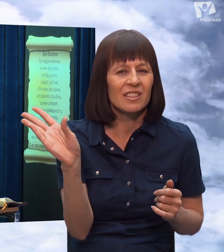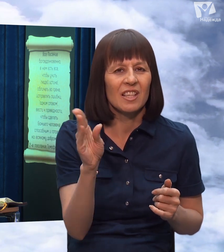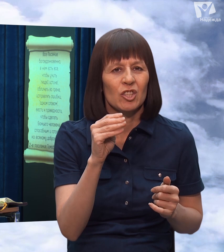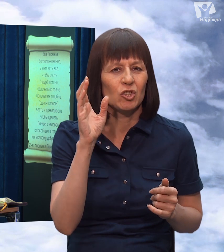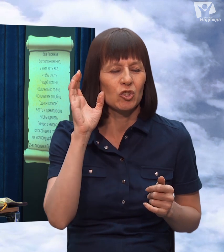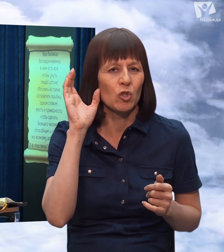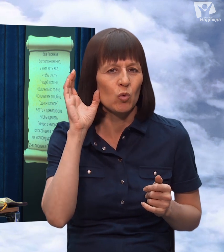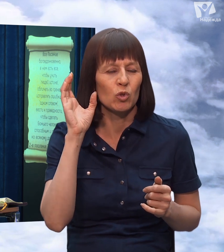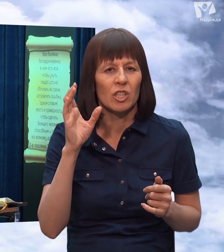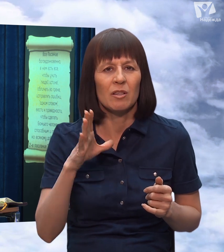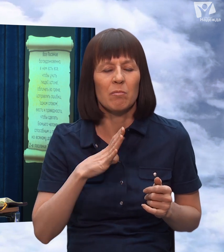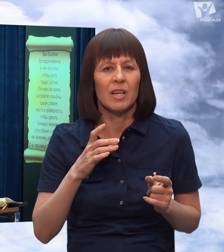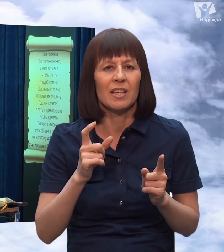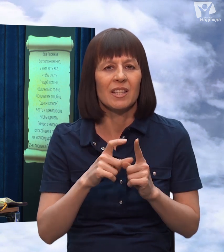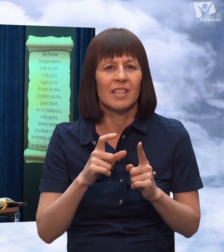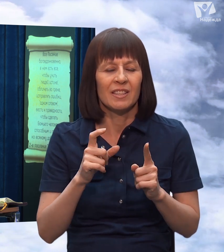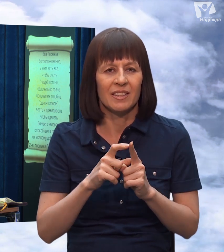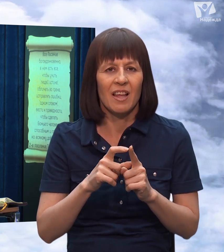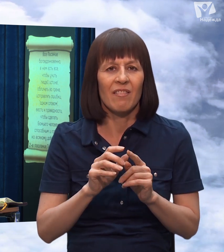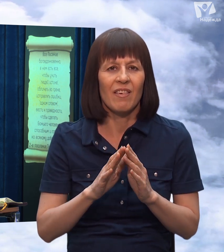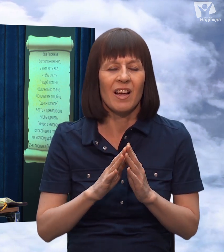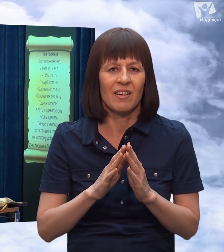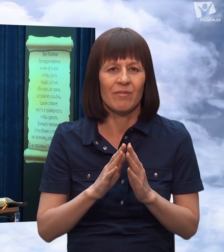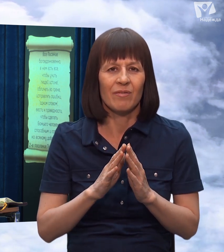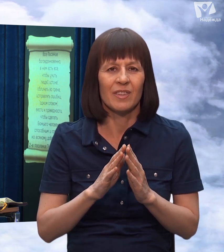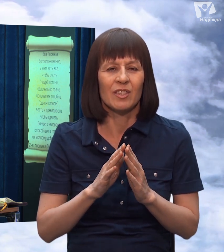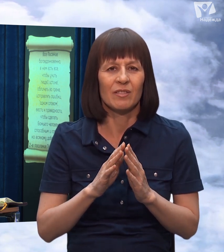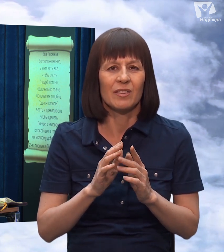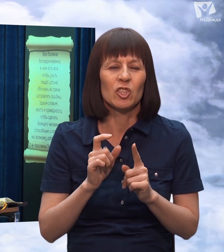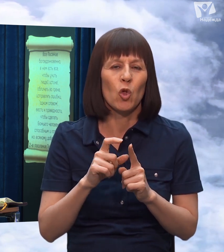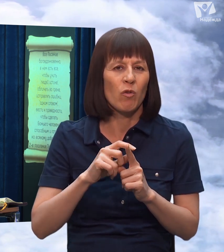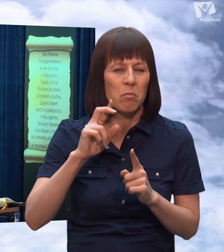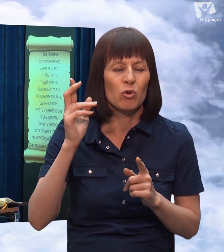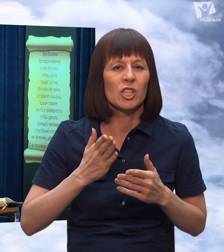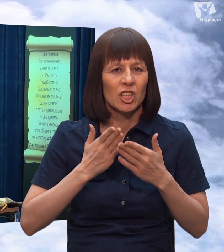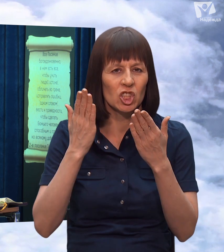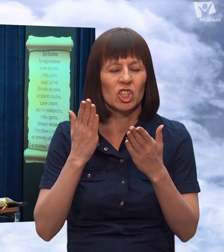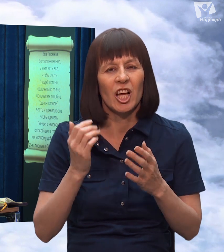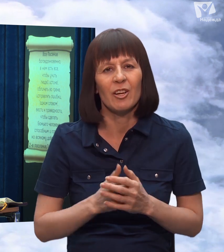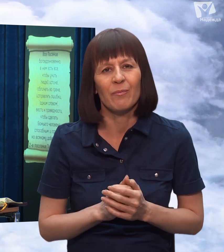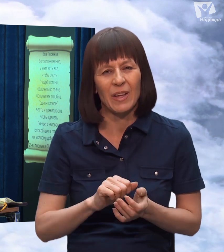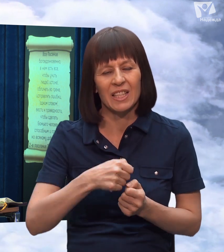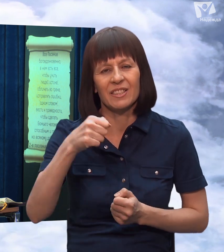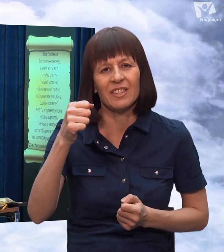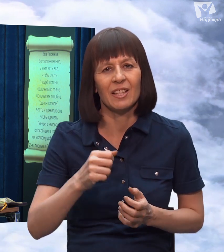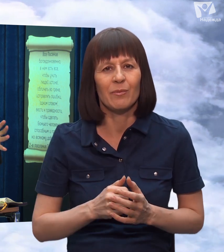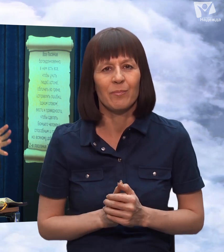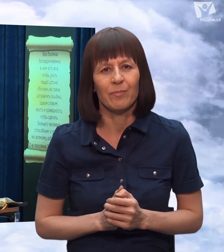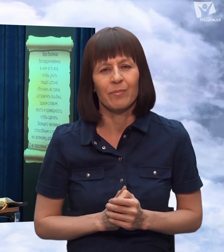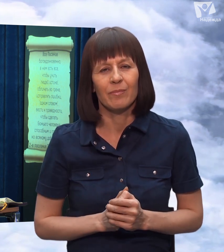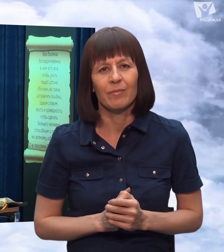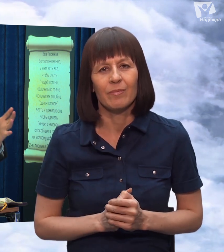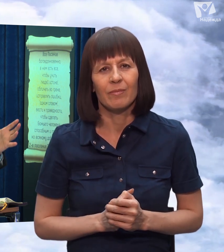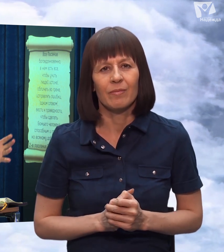доме господнем то есть получается что в основе все-таки лежит слова как ориентир вот это уже внешняя сторона